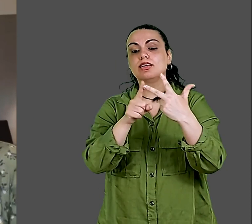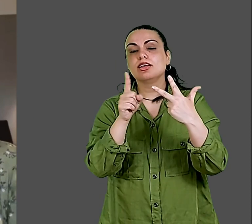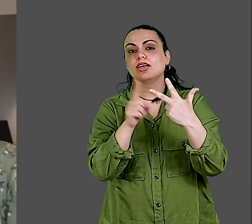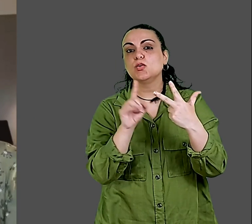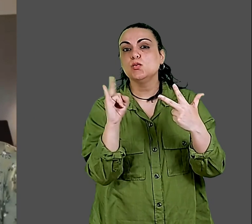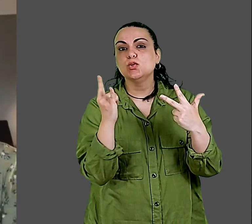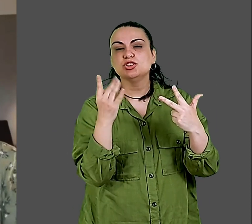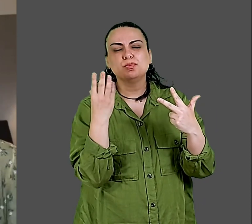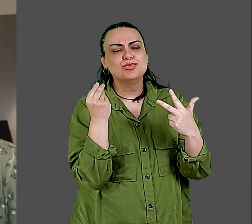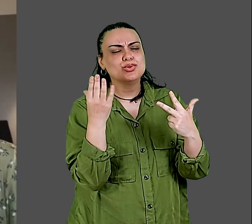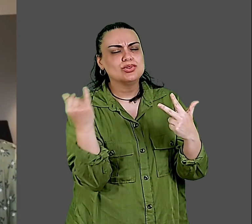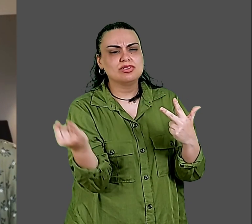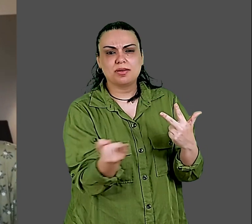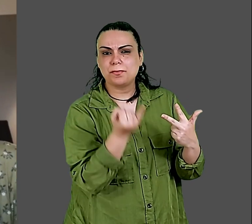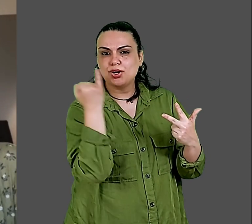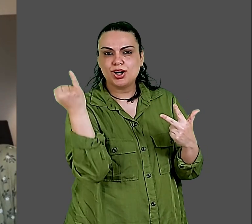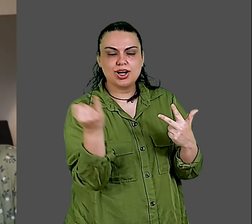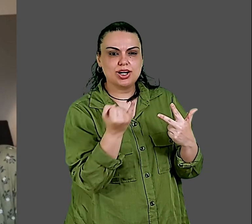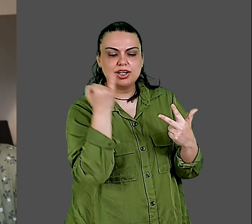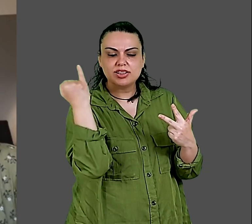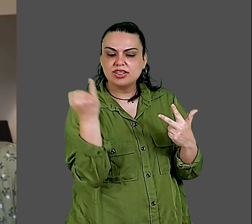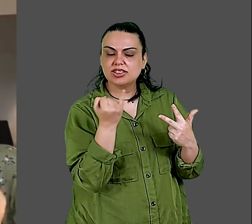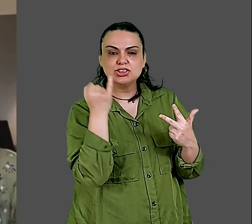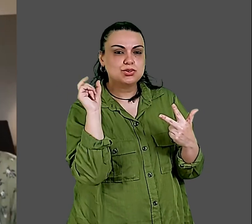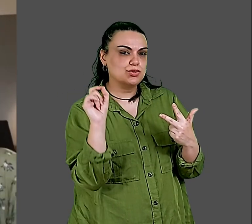último, e muito importante,